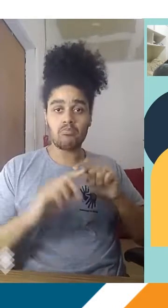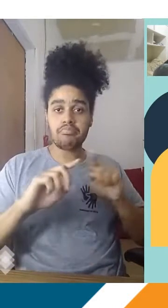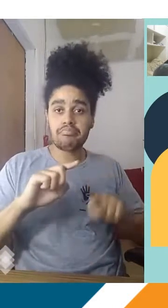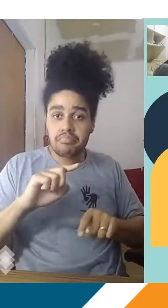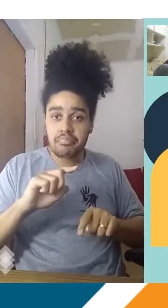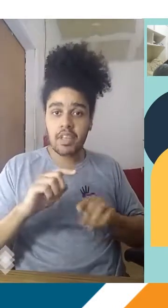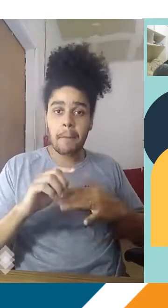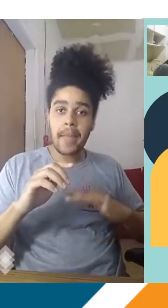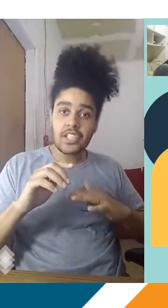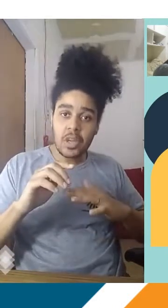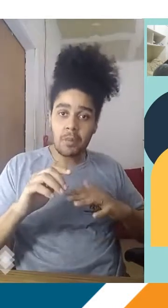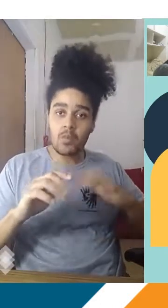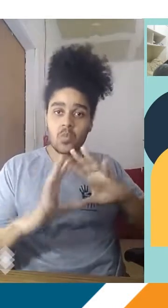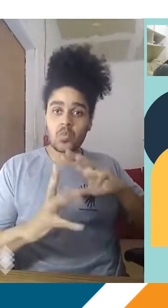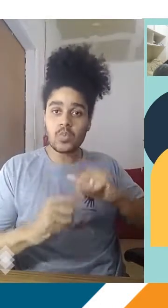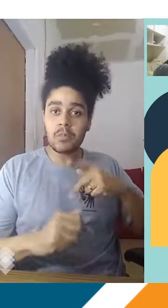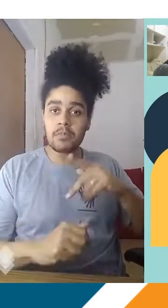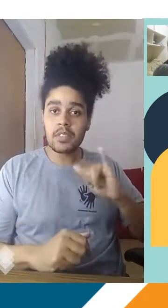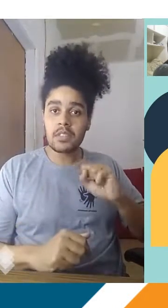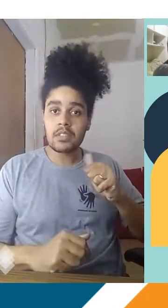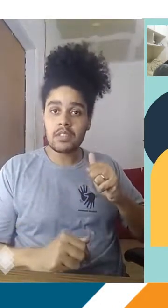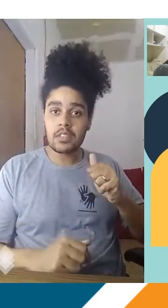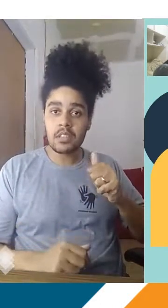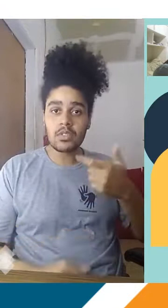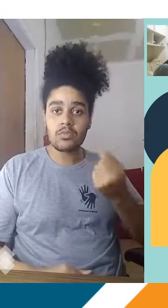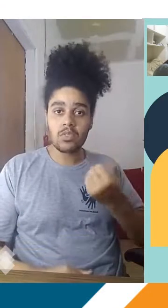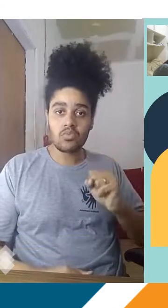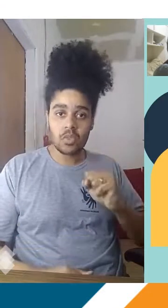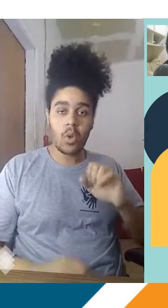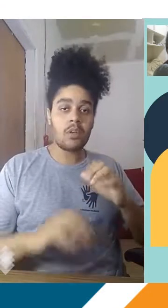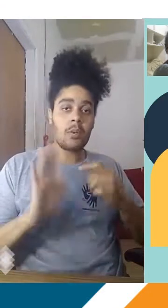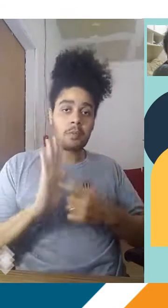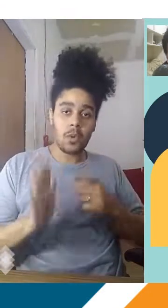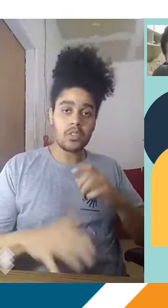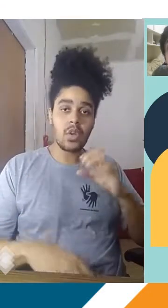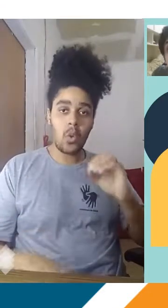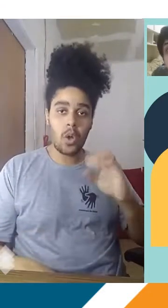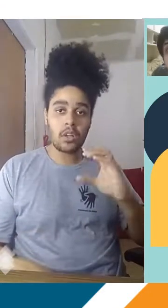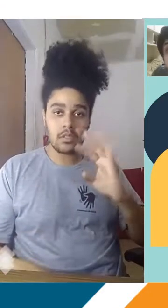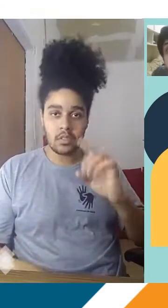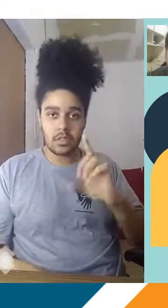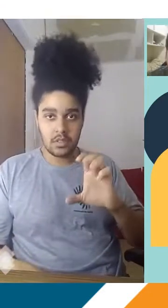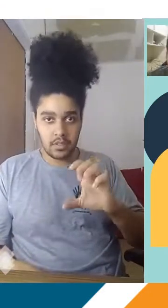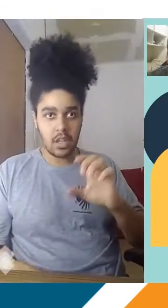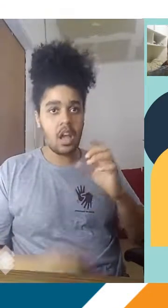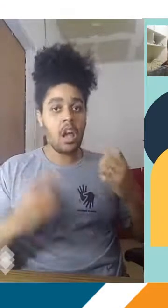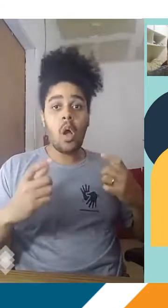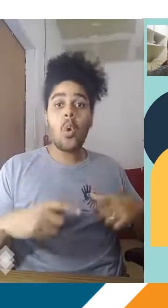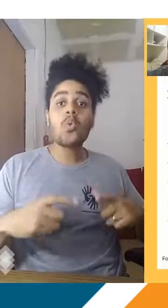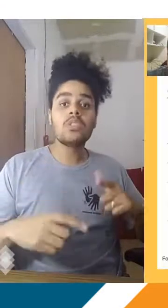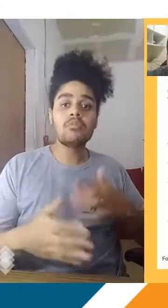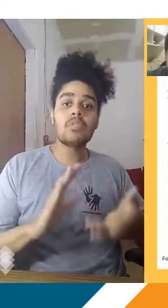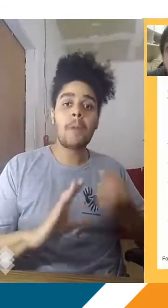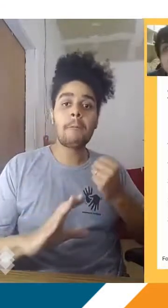84 pontos abaixo da média mundial na avaliação de ciências do PISA 2018, como indicam os dados oficiais da OCDE. De onde isso foi